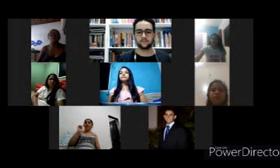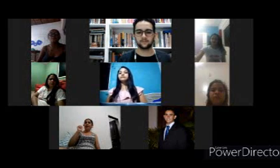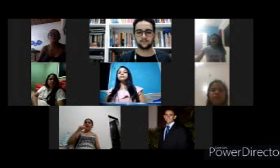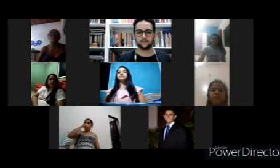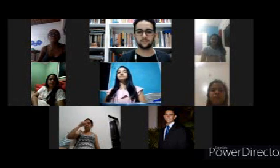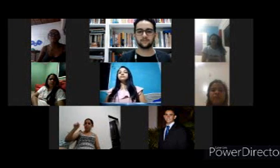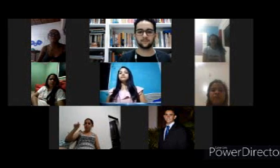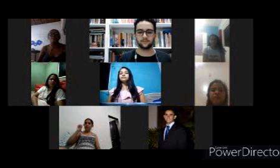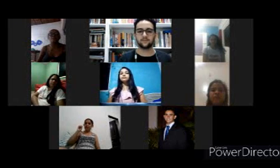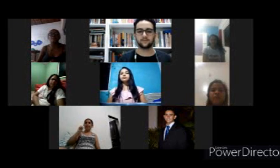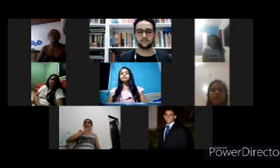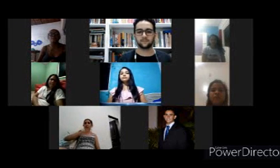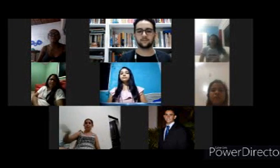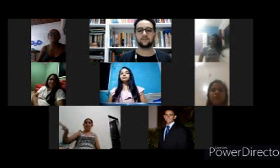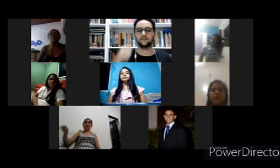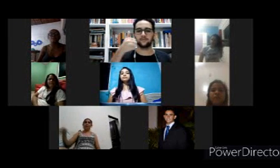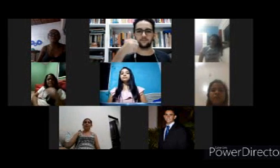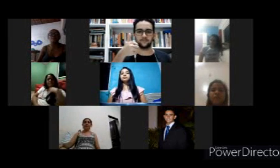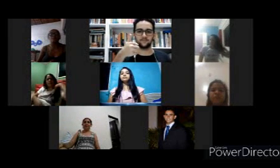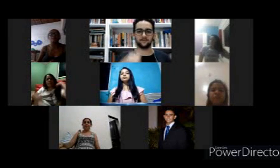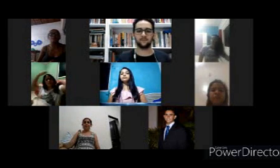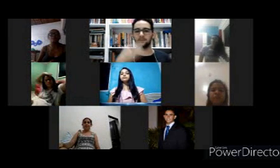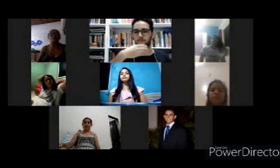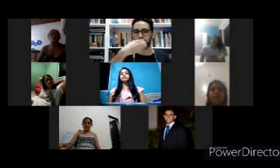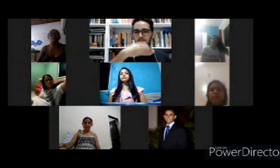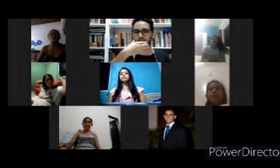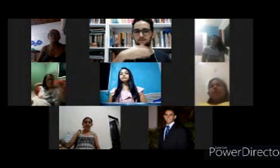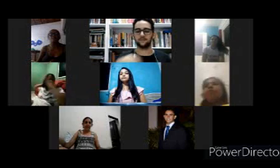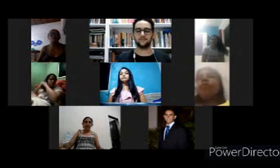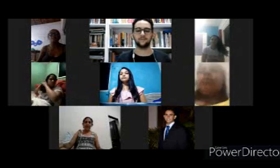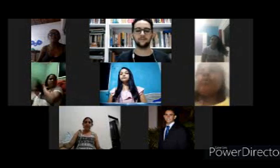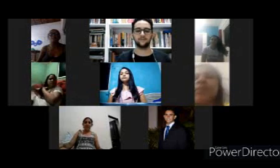S-E-B-A-S-T-I-A, tio, São Sebastião. Pronto? Agora,